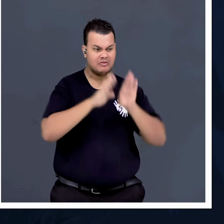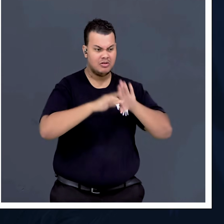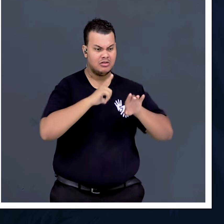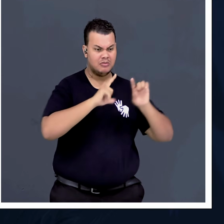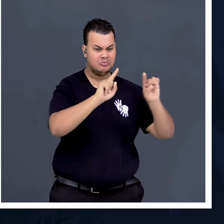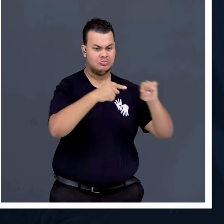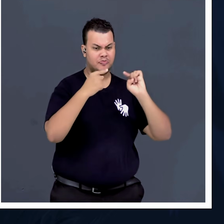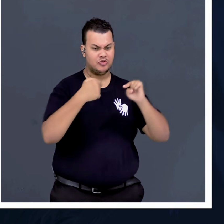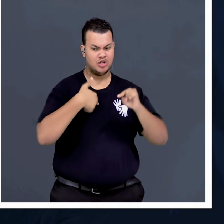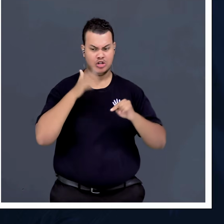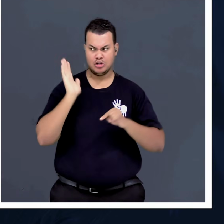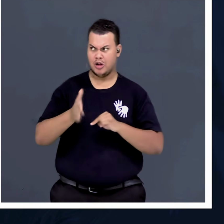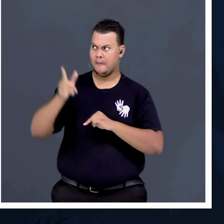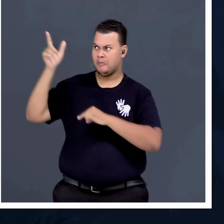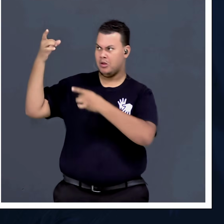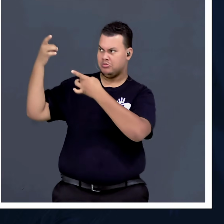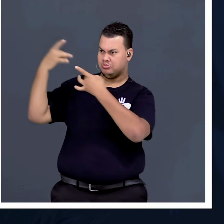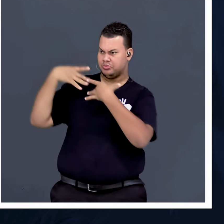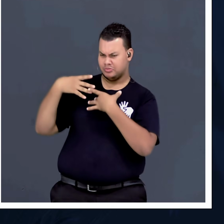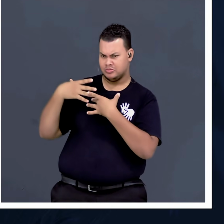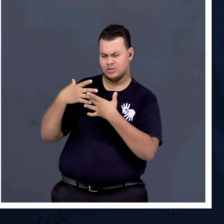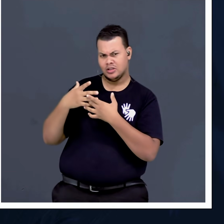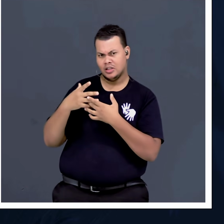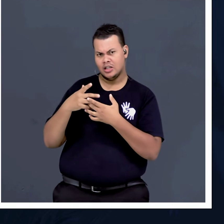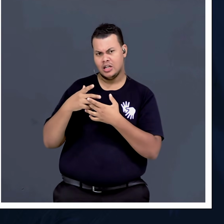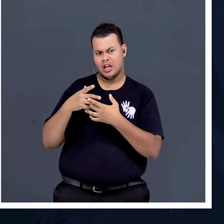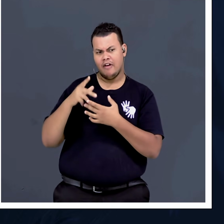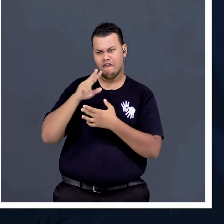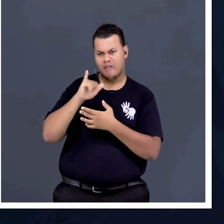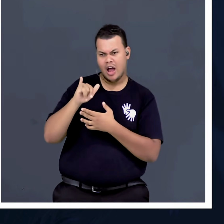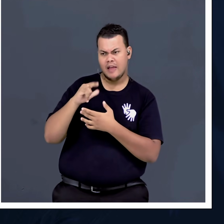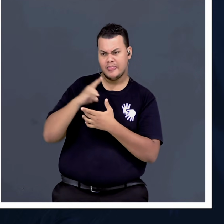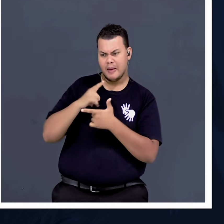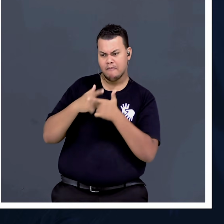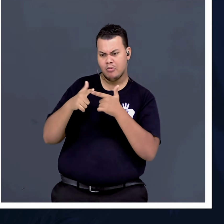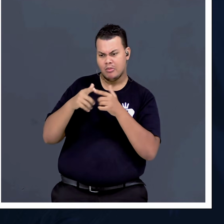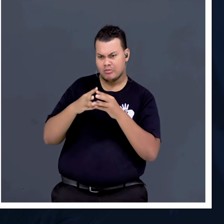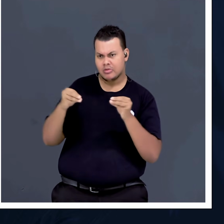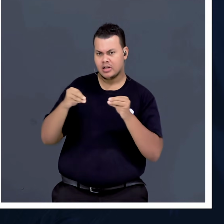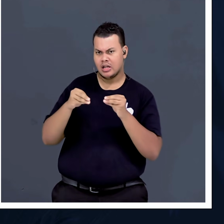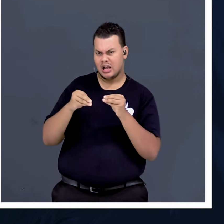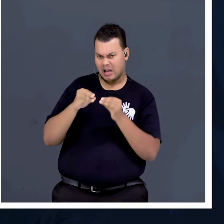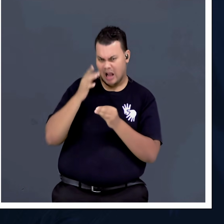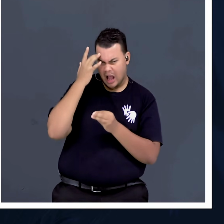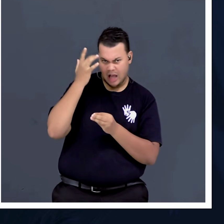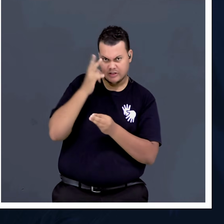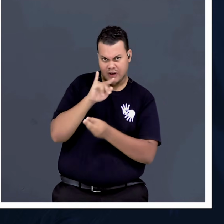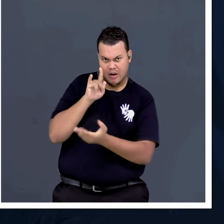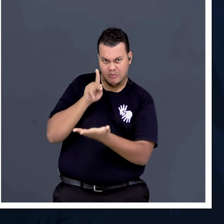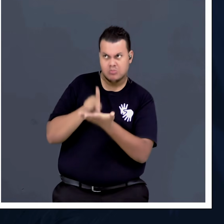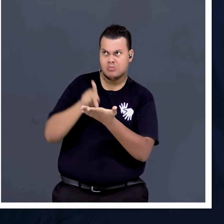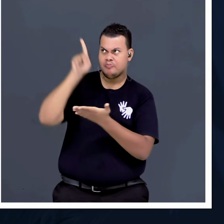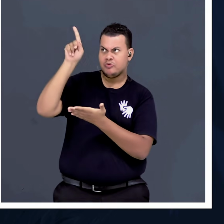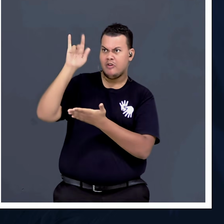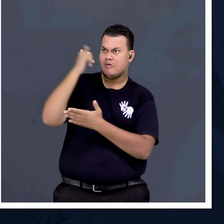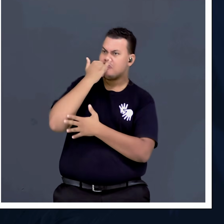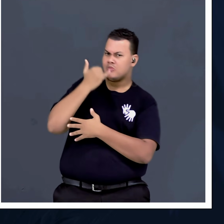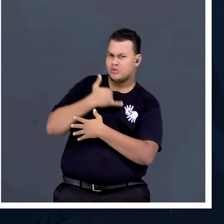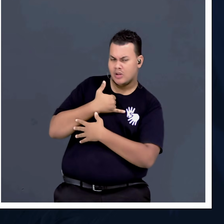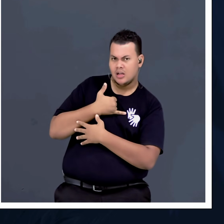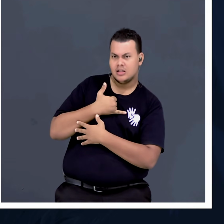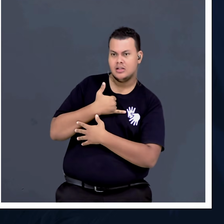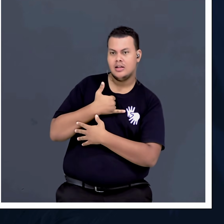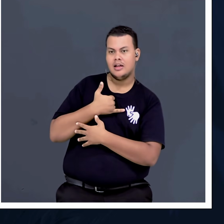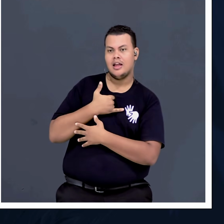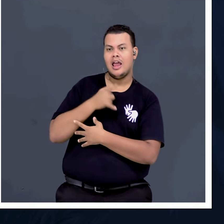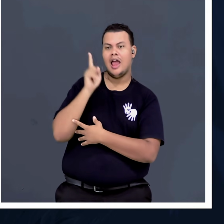conta de que já fomos abandonados, será mesmo que ainda vai ter saída para você? Será mesmo que ele vai te perdoar?